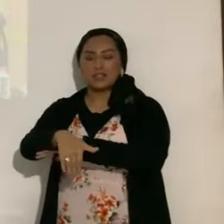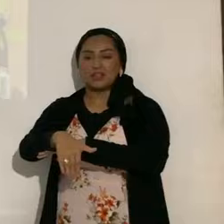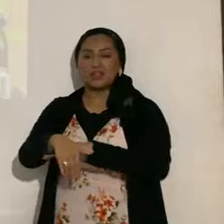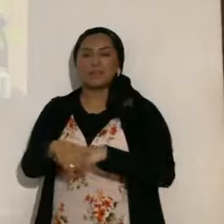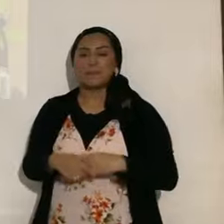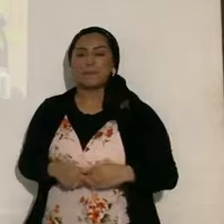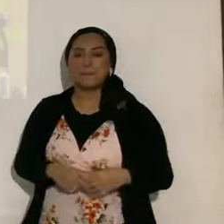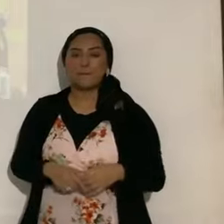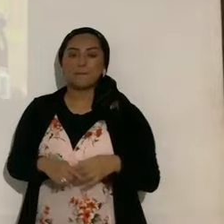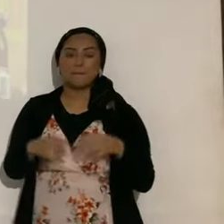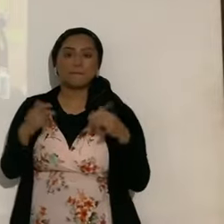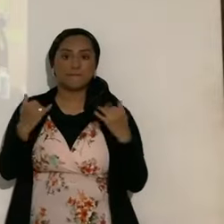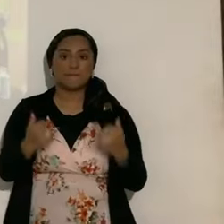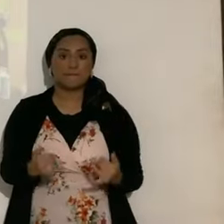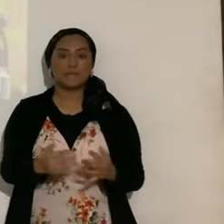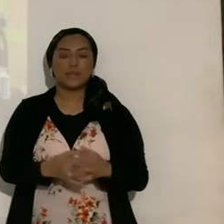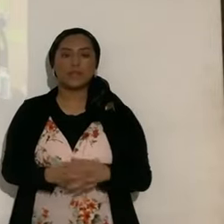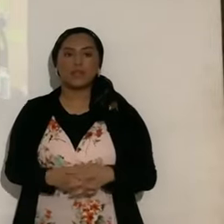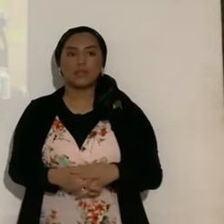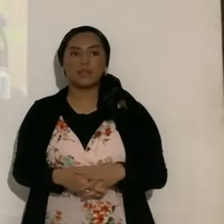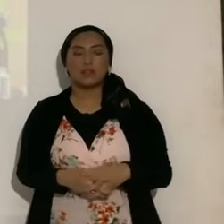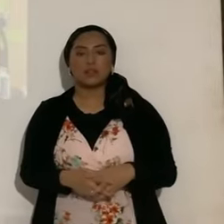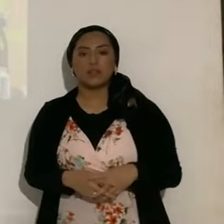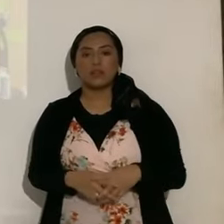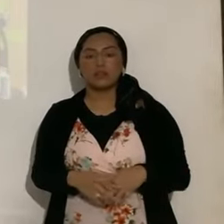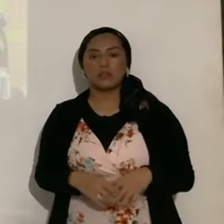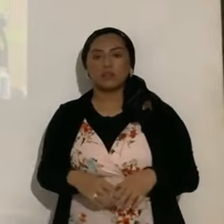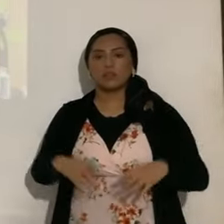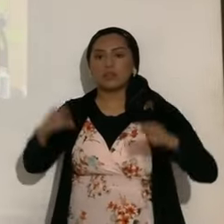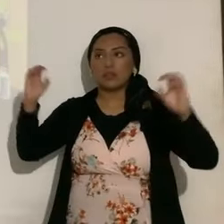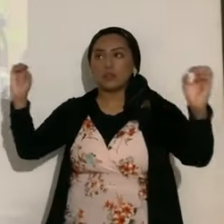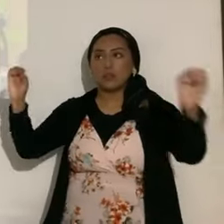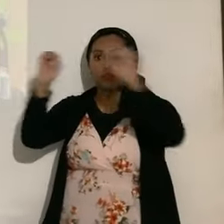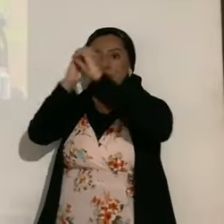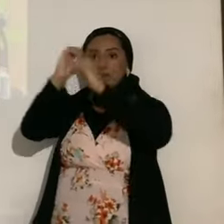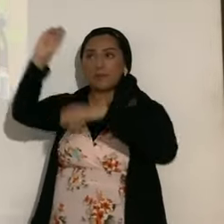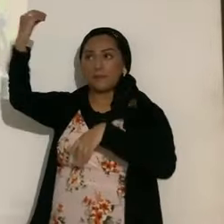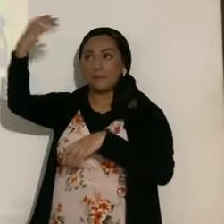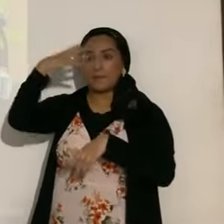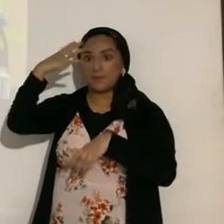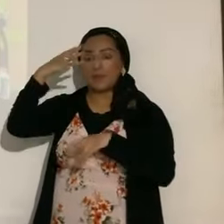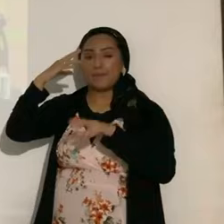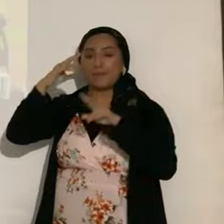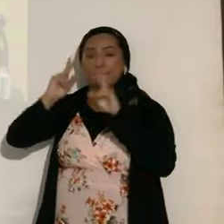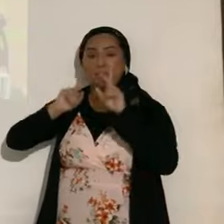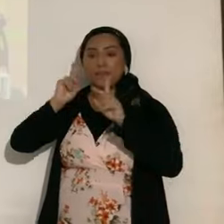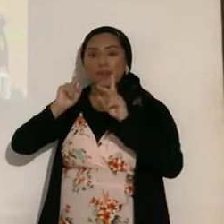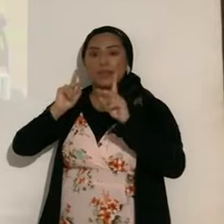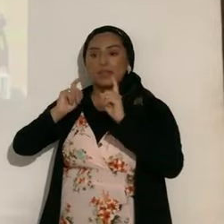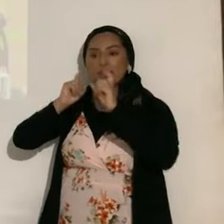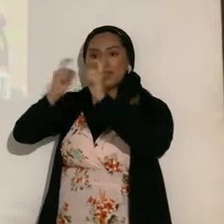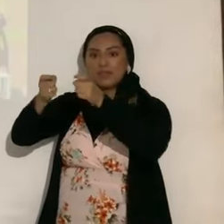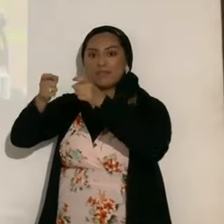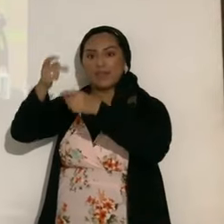ahora, al eclipse híbrido de sol, le dieron este, le dieron un nombre, Ningalo,